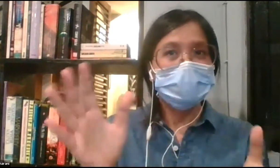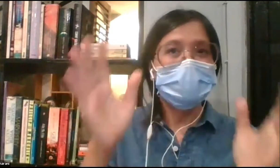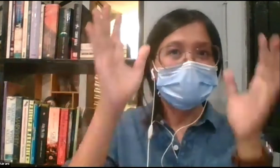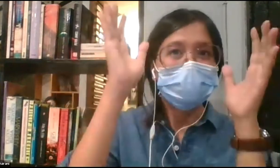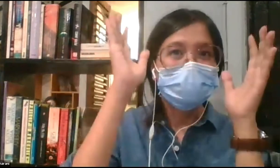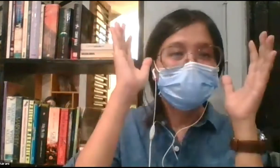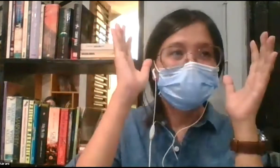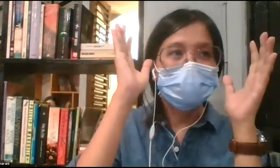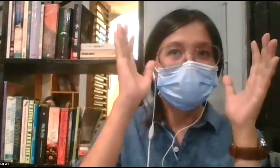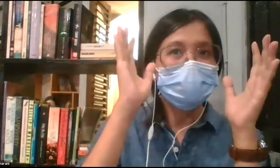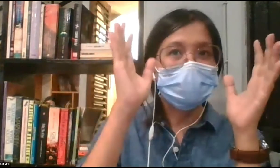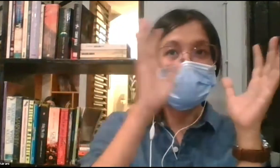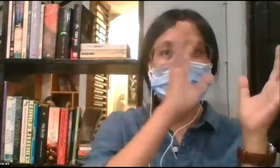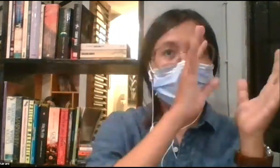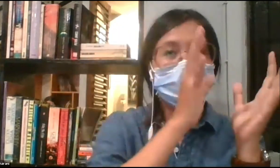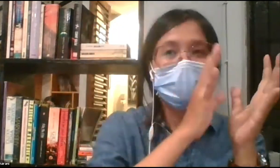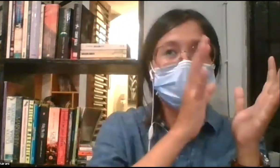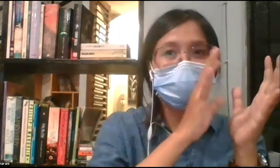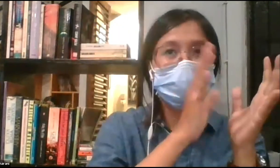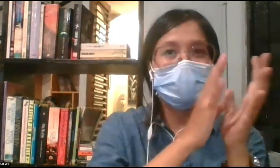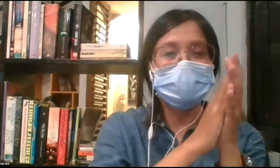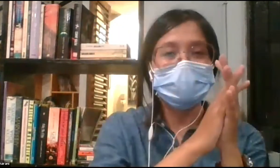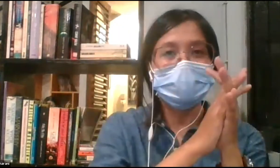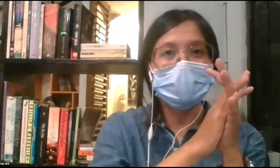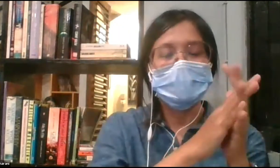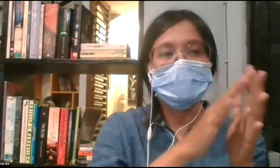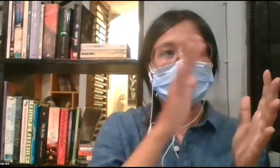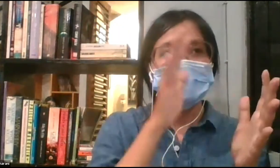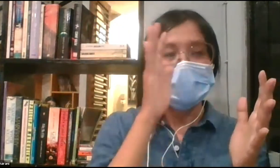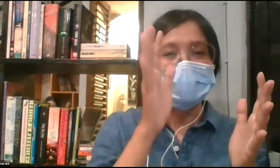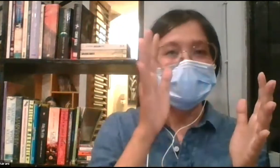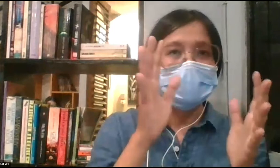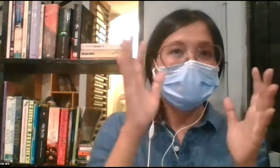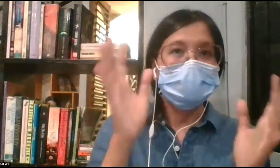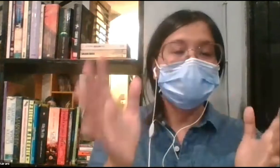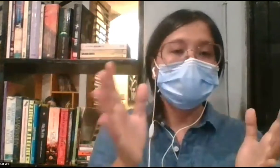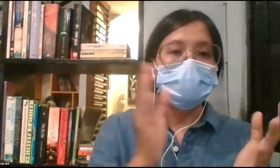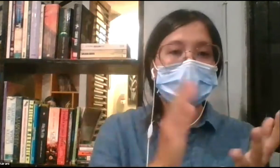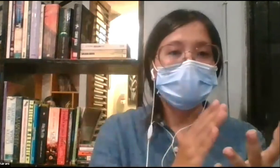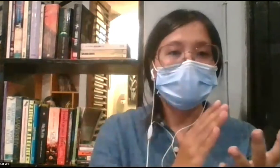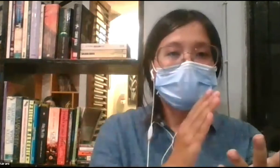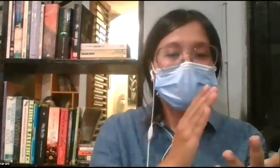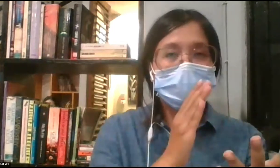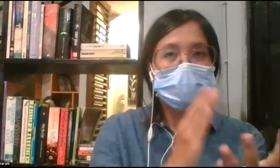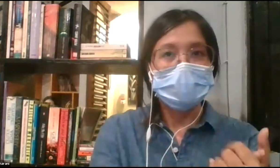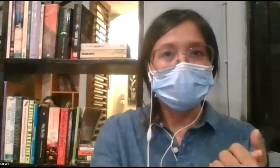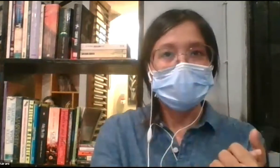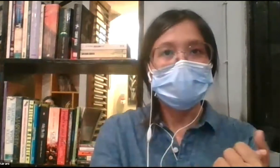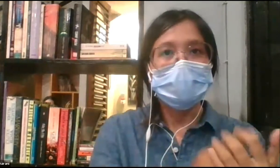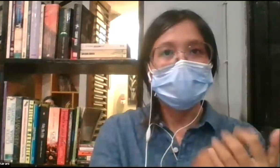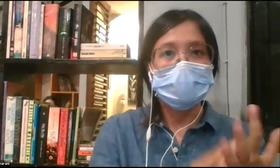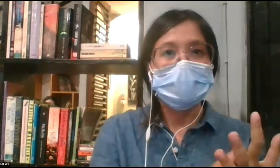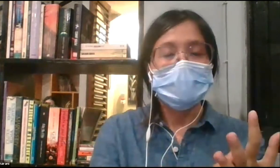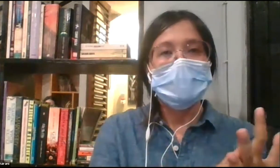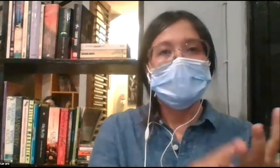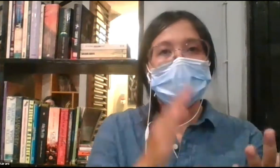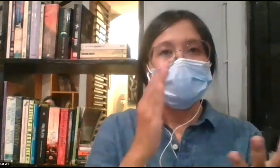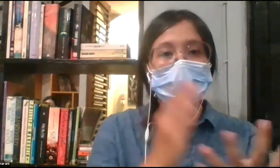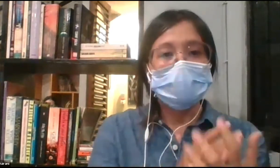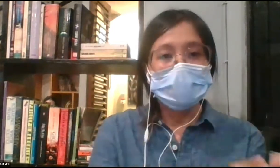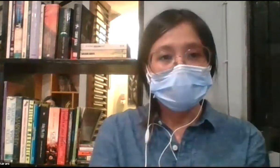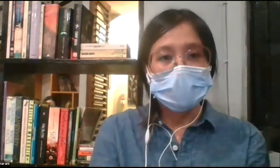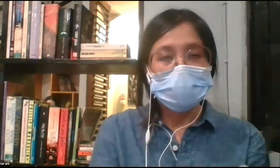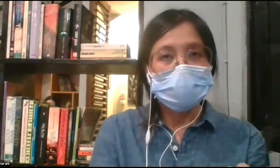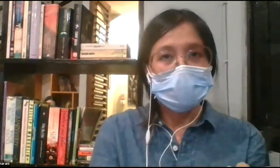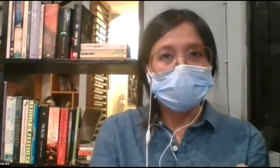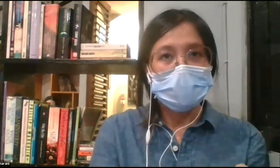Hipotesis kita kan, kita mungkin sudah punya bahan yang cukup ya sebelumnya. Pengadilan A itu enggak menyediakan toilet